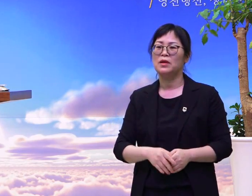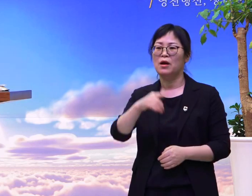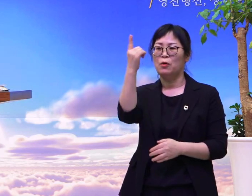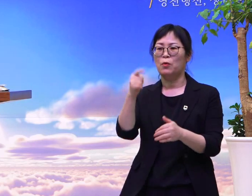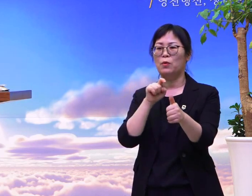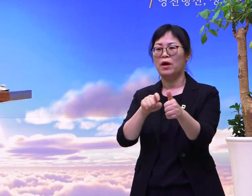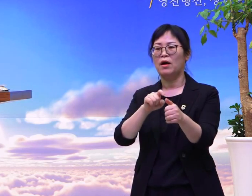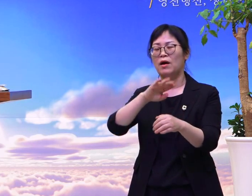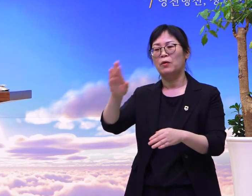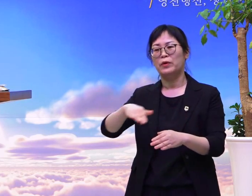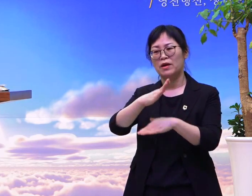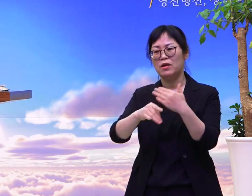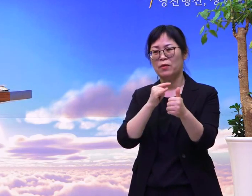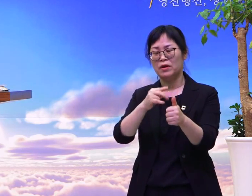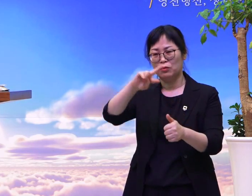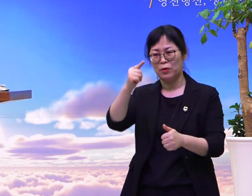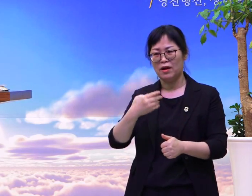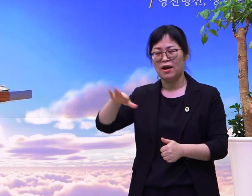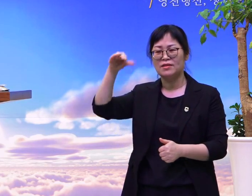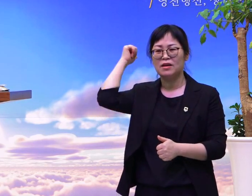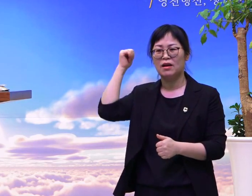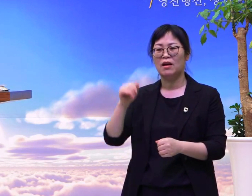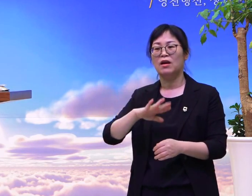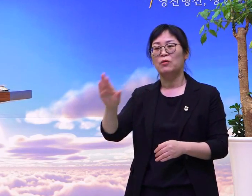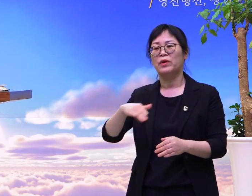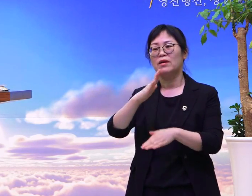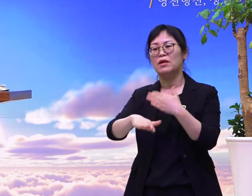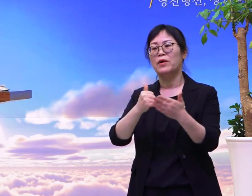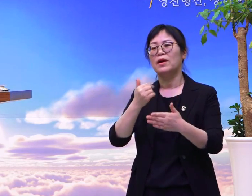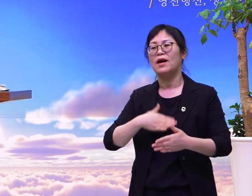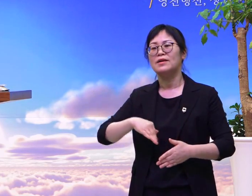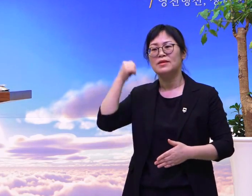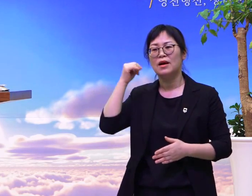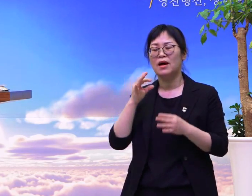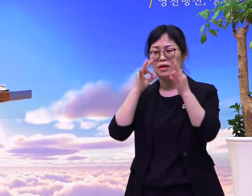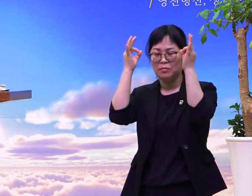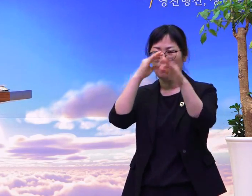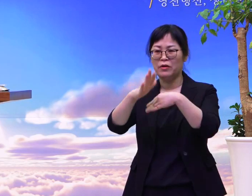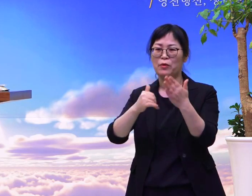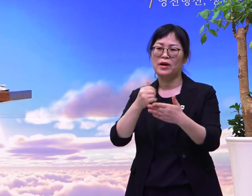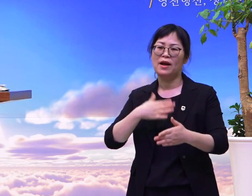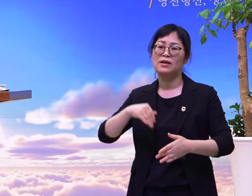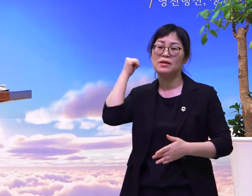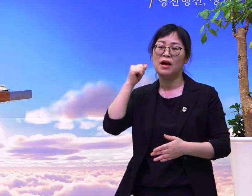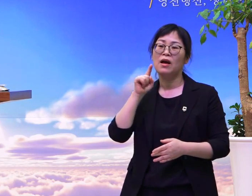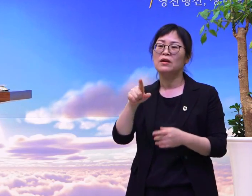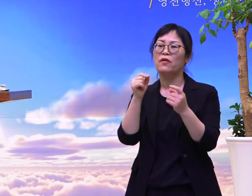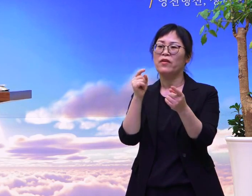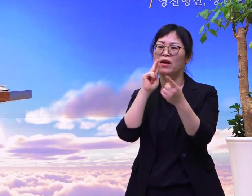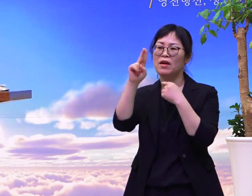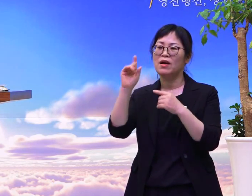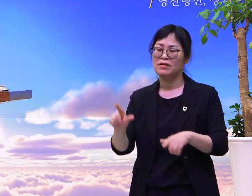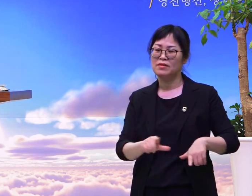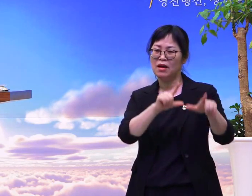우리가 여호와께로 돌아가자. 우리가 여호와를 알자. 힘써 여호와를 알자. 그래야